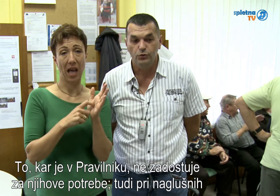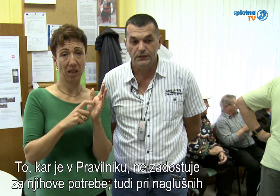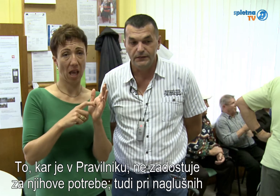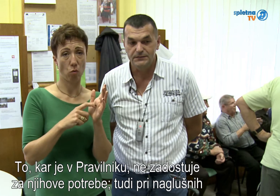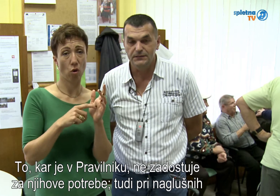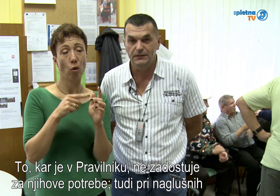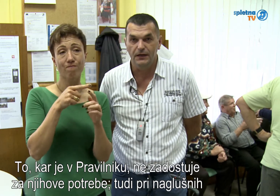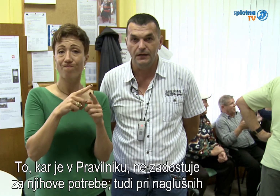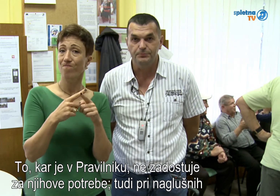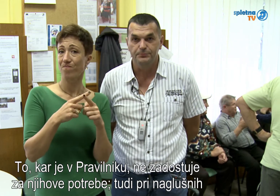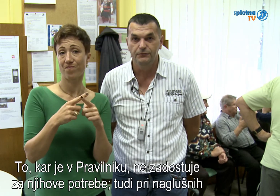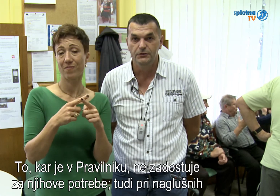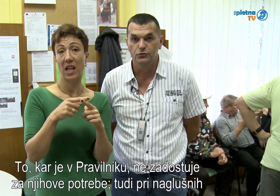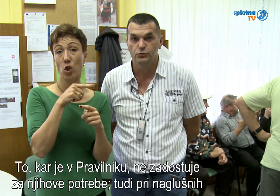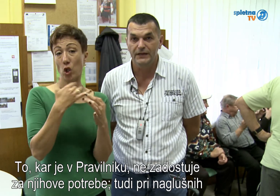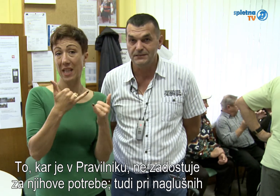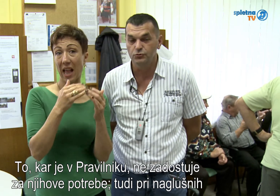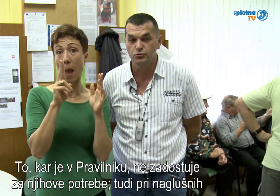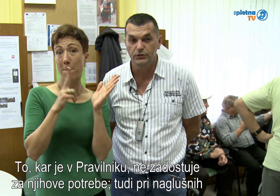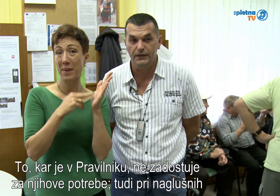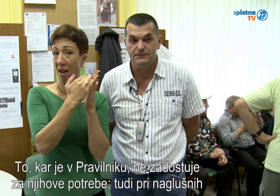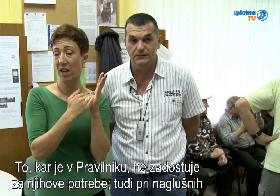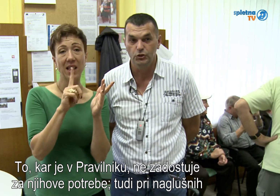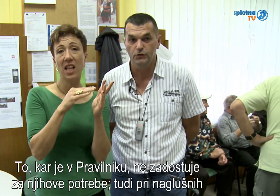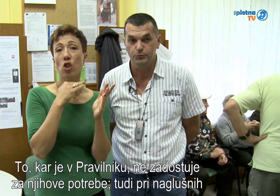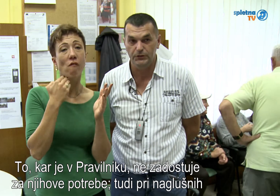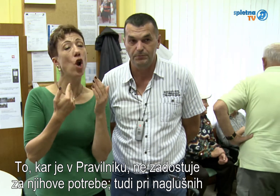kar je sedaj na pravilniku, ne zadostuje za njihove potrebe.